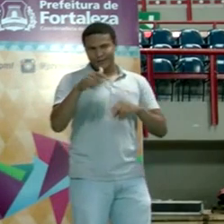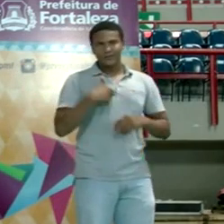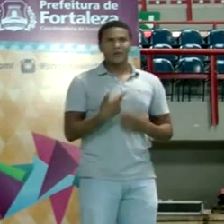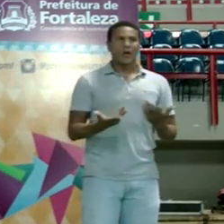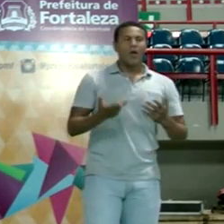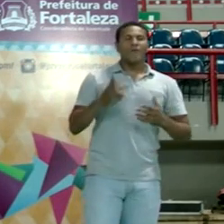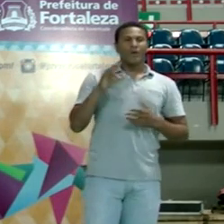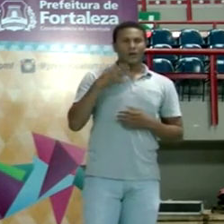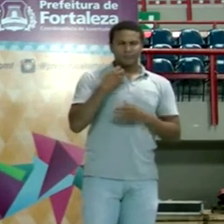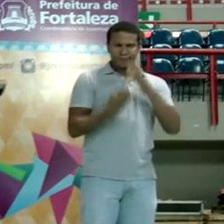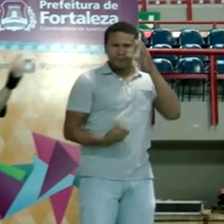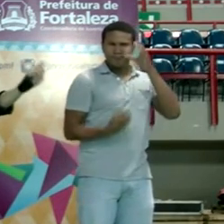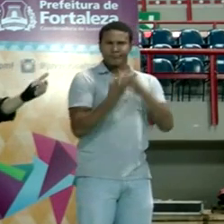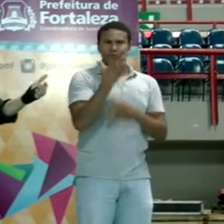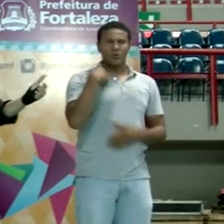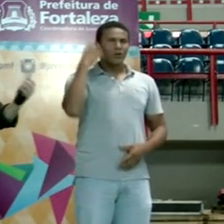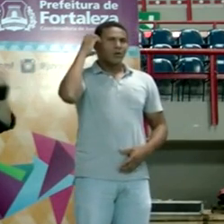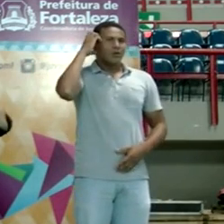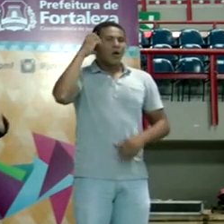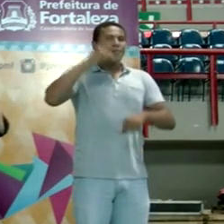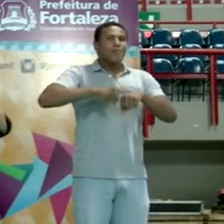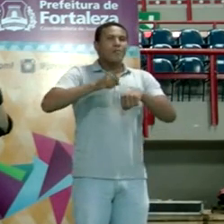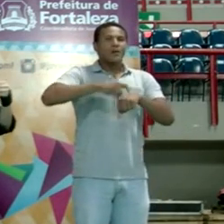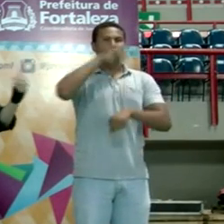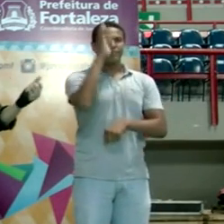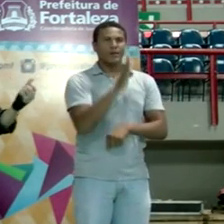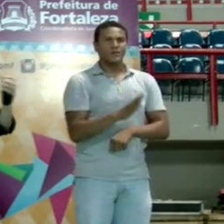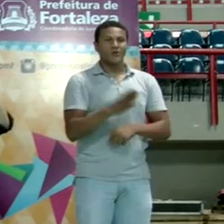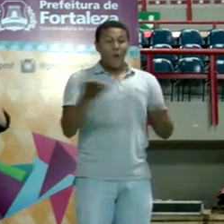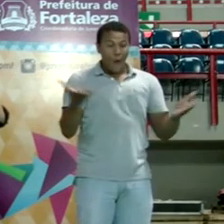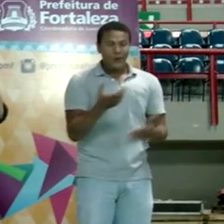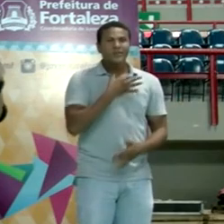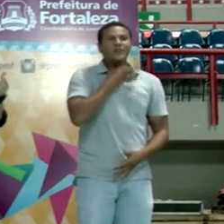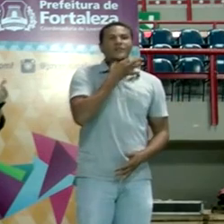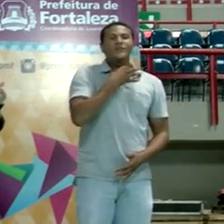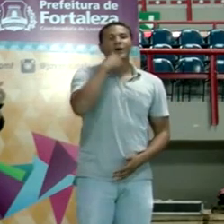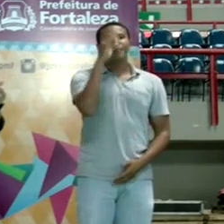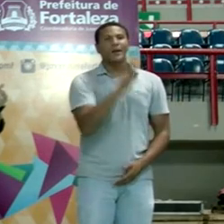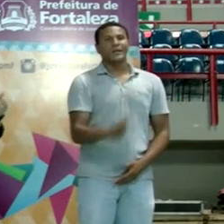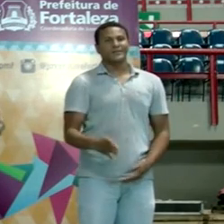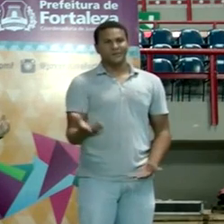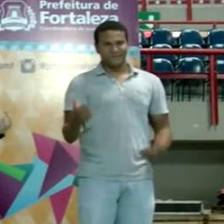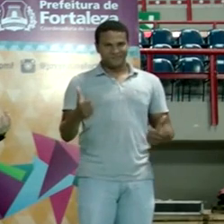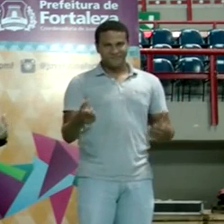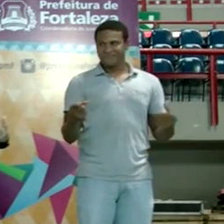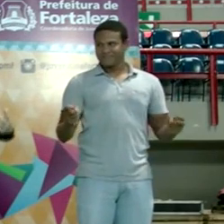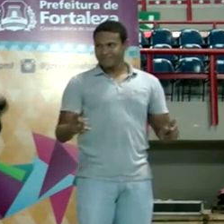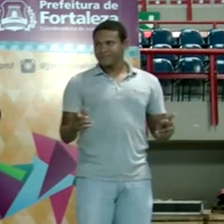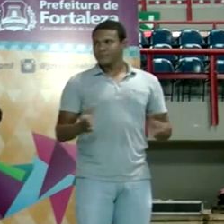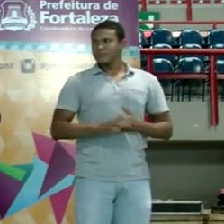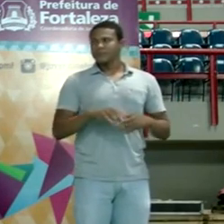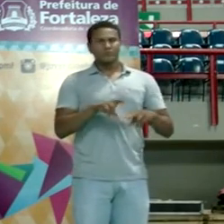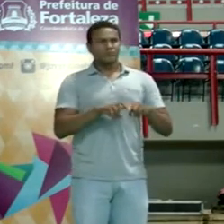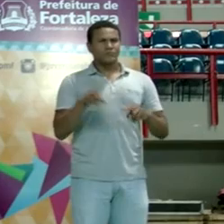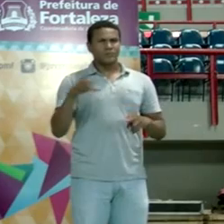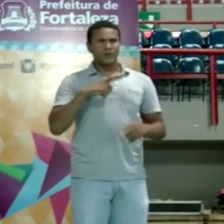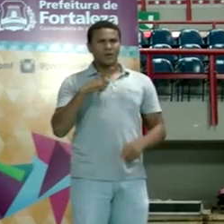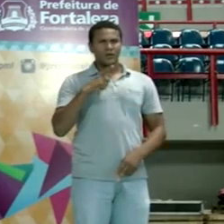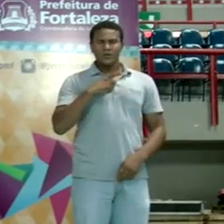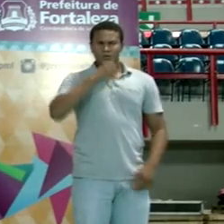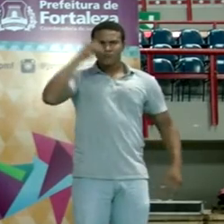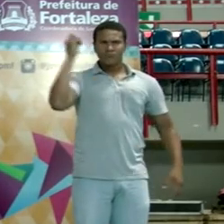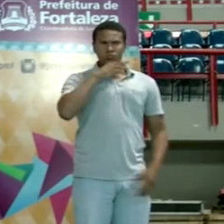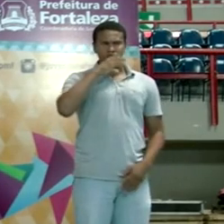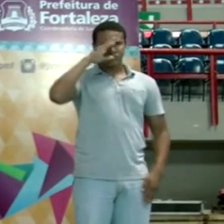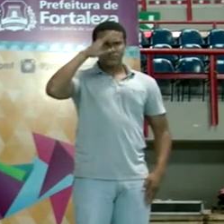criar ali, né, a Hora do Brasil, que hoje em dia é o programa A Voz do Brasil, para fazer a propaganda. Aí você pega a ditadura militar mais